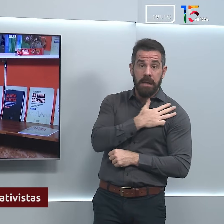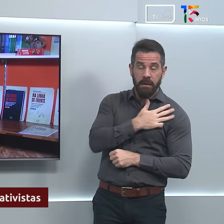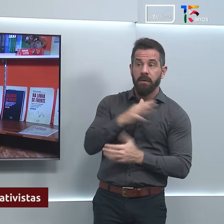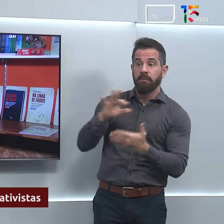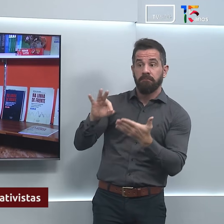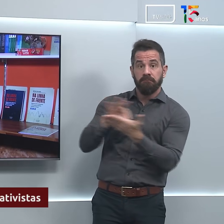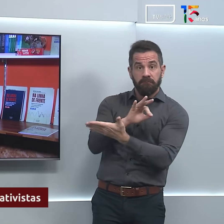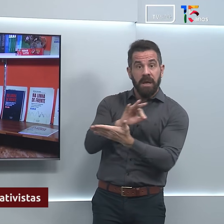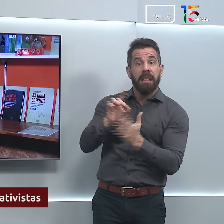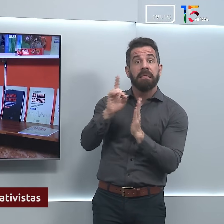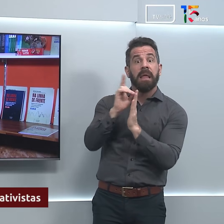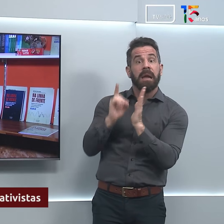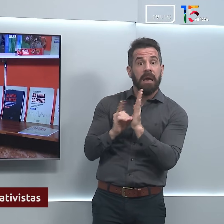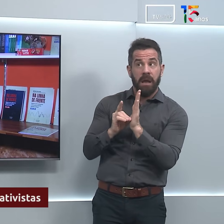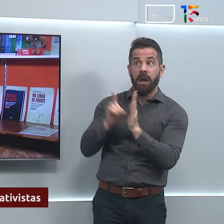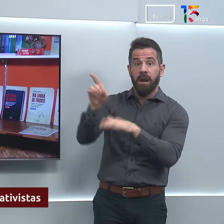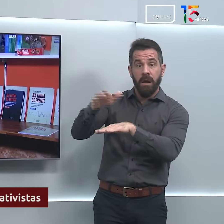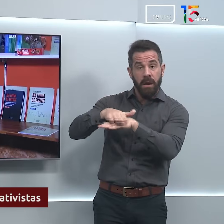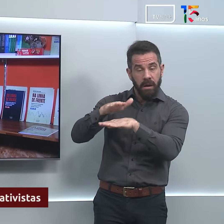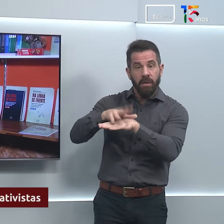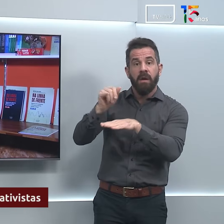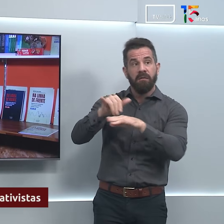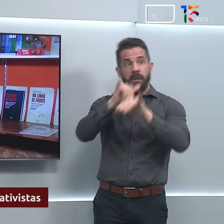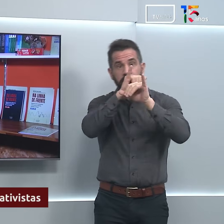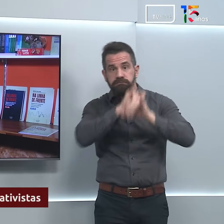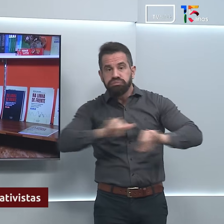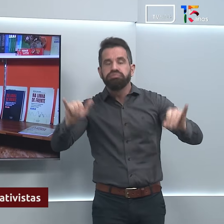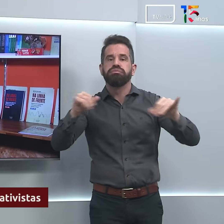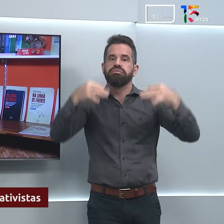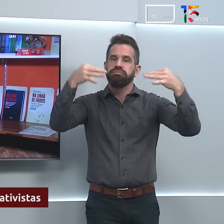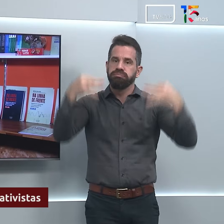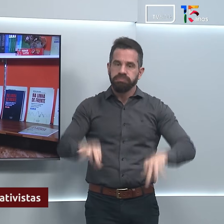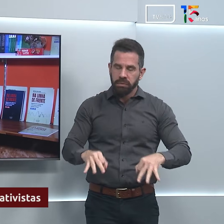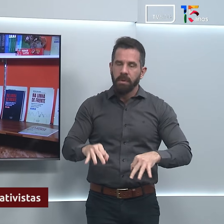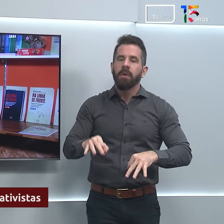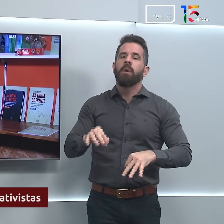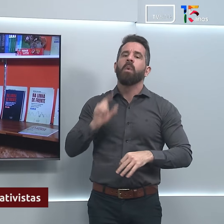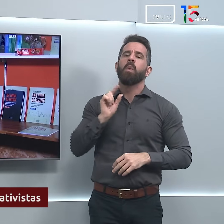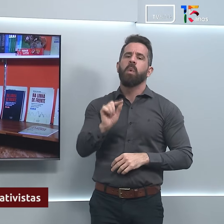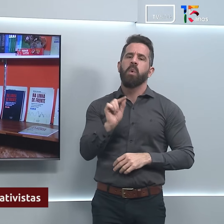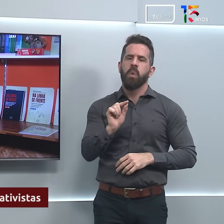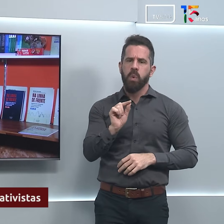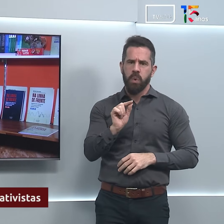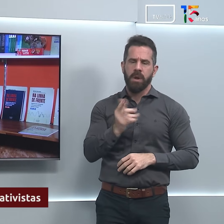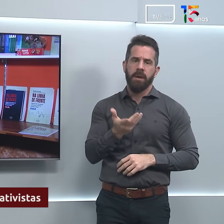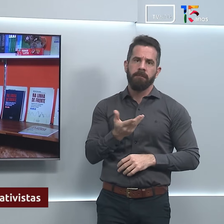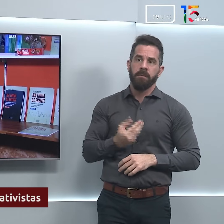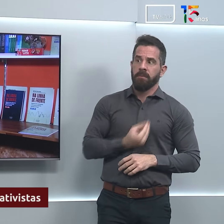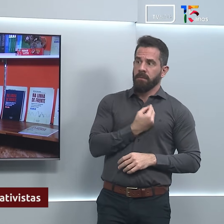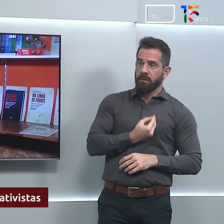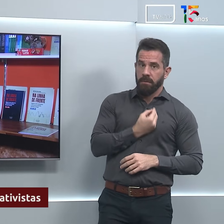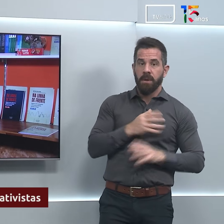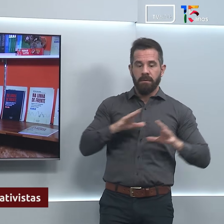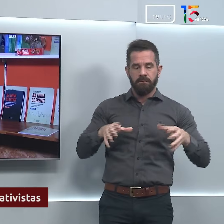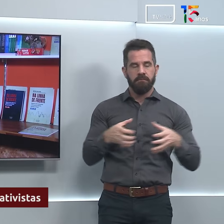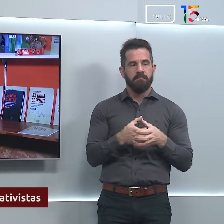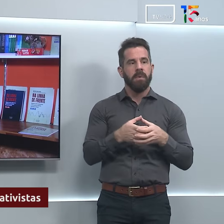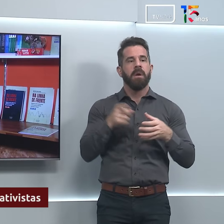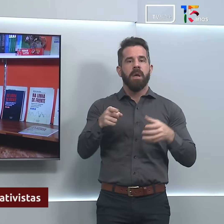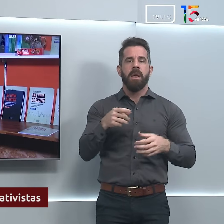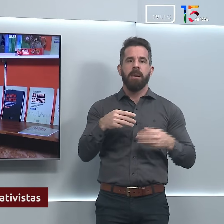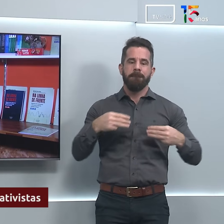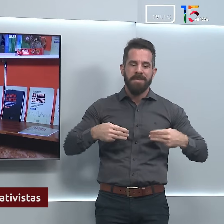o decreto publicando esse plano, para que vamos dizer assim, o Ministério da Justiça coloque